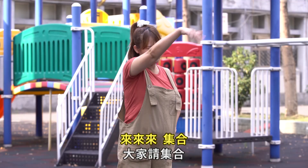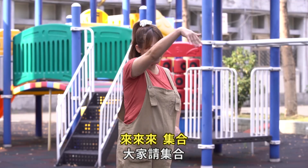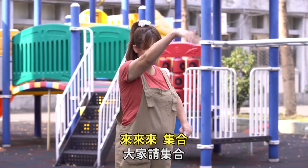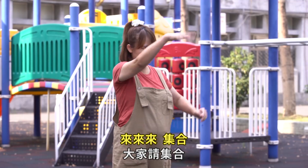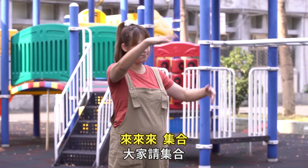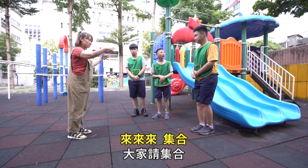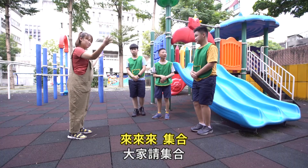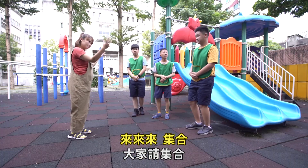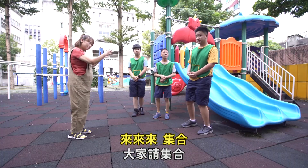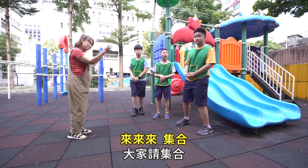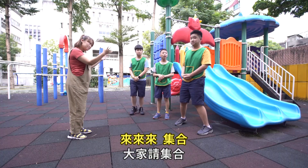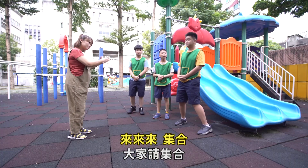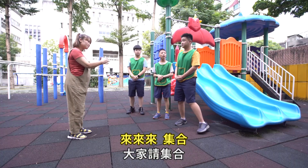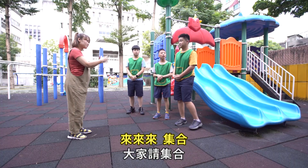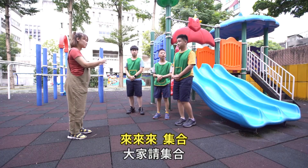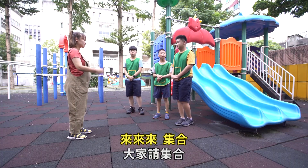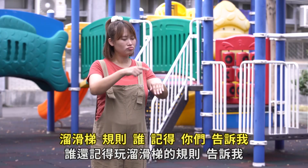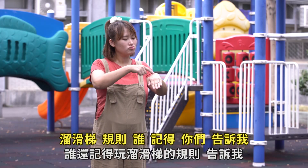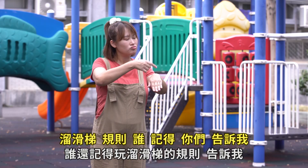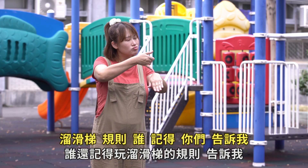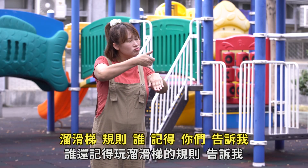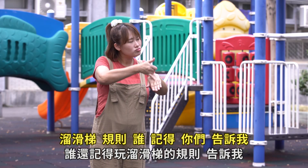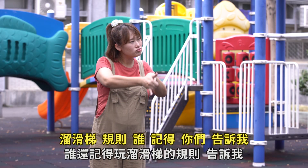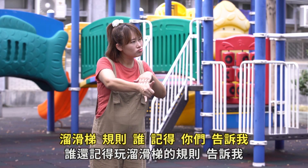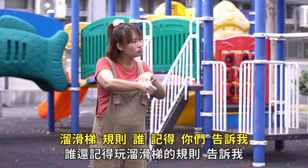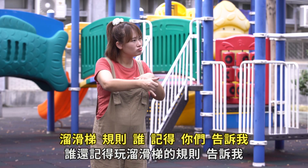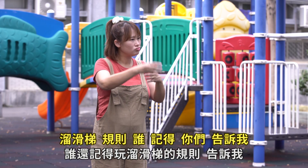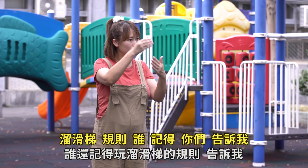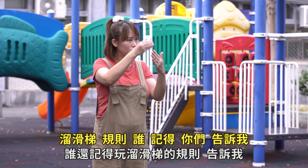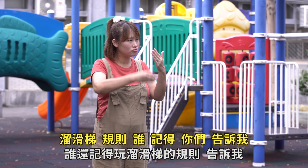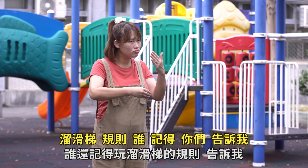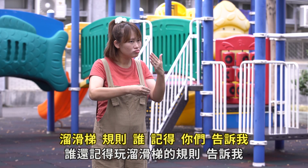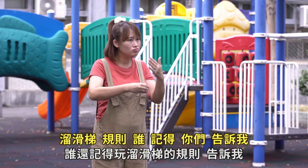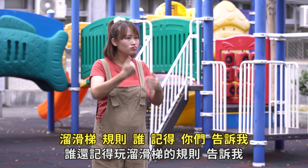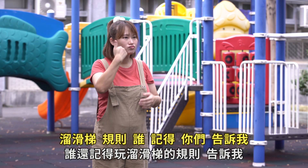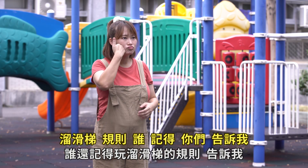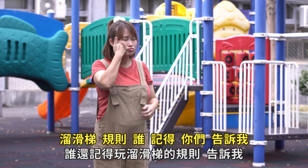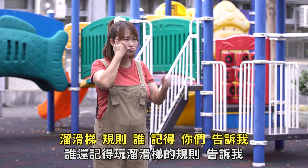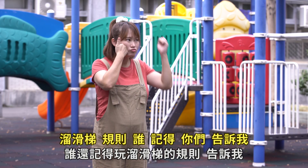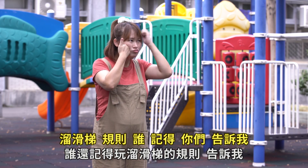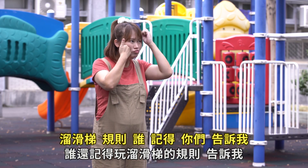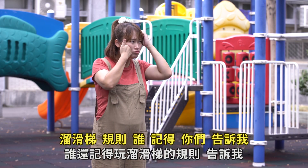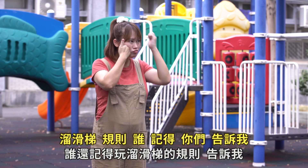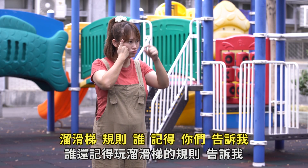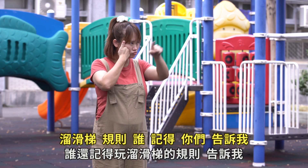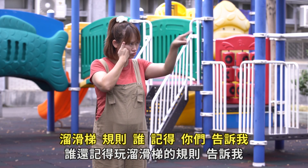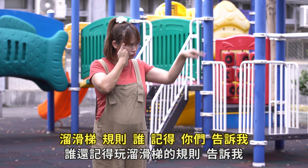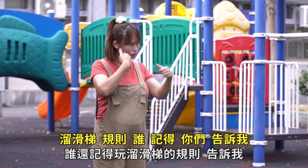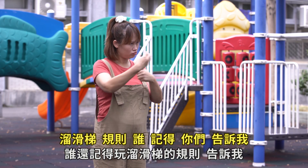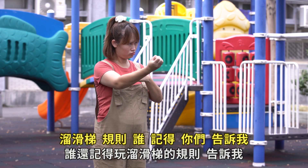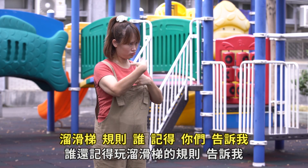大家请集合，谁还记得玩溜滑梯的规则？告诉